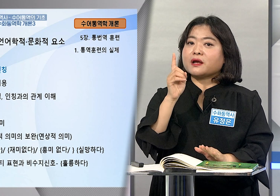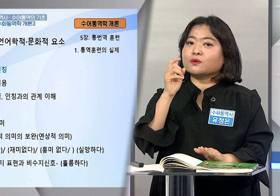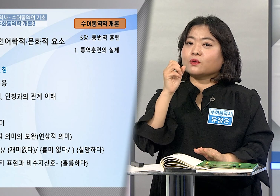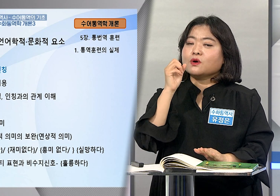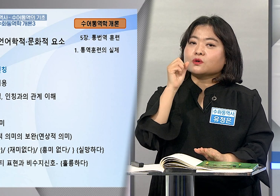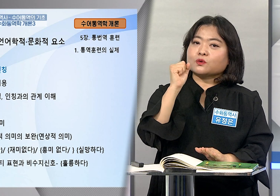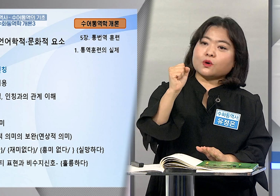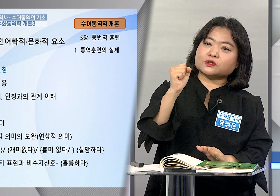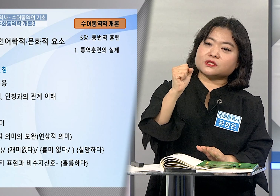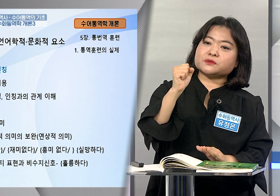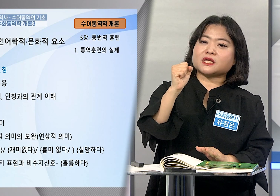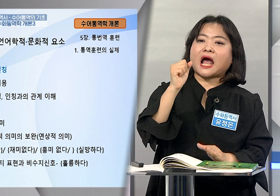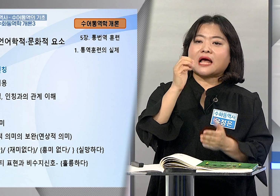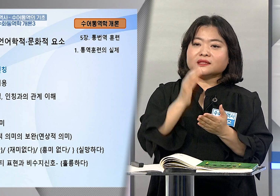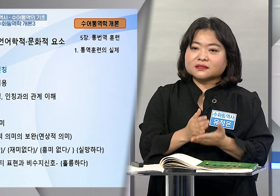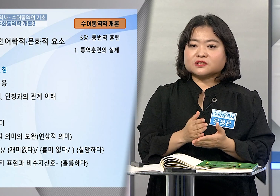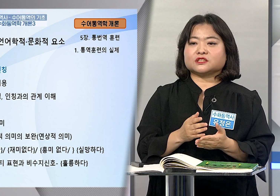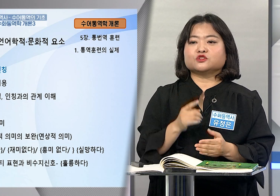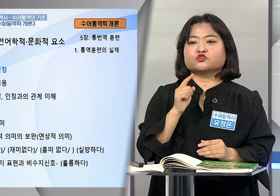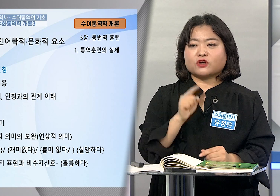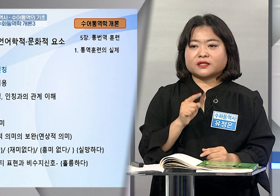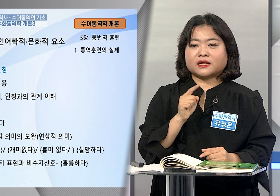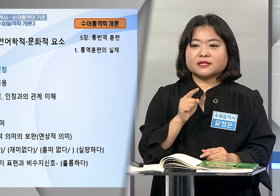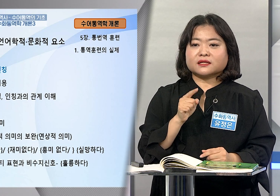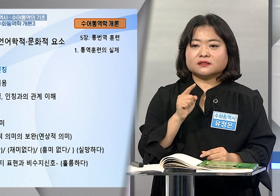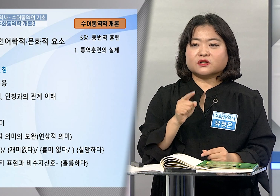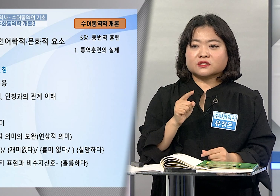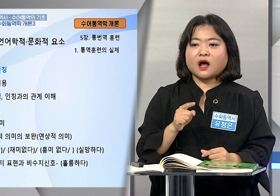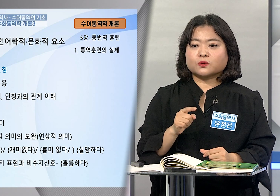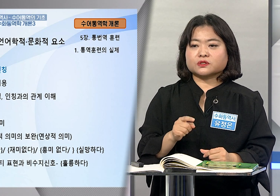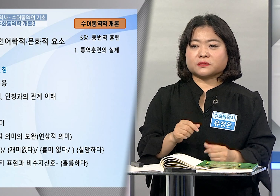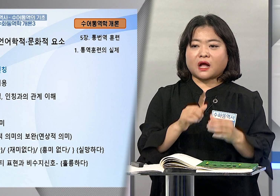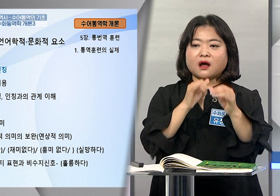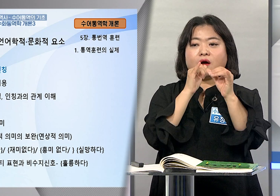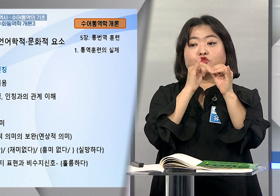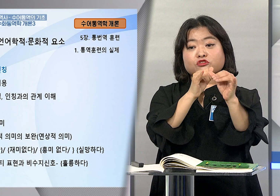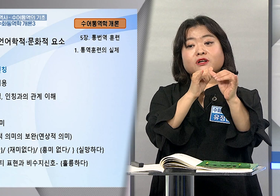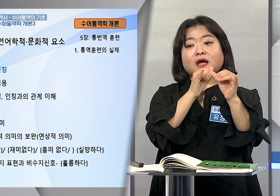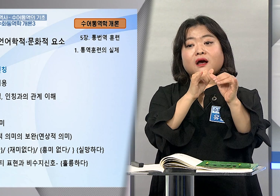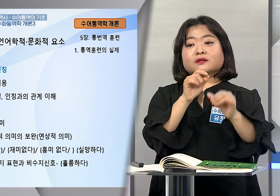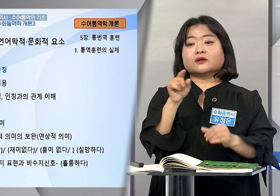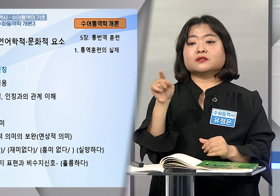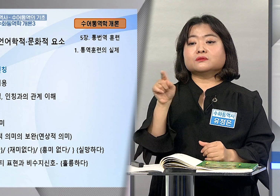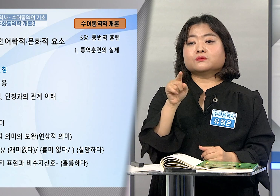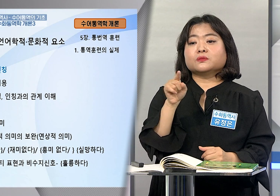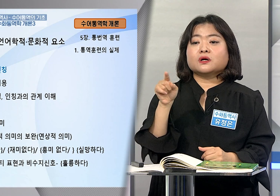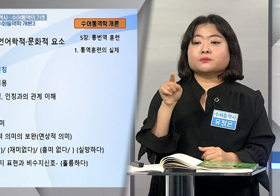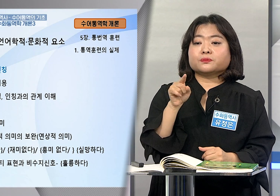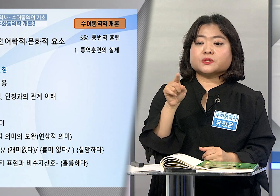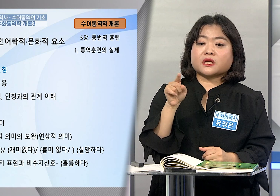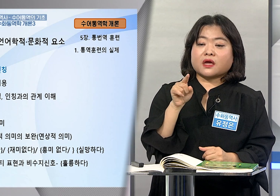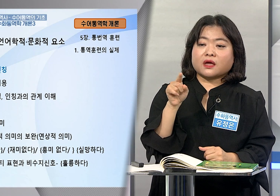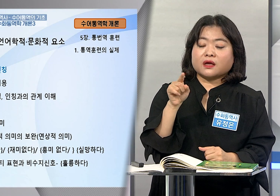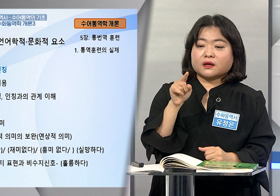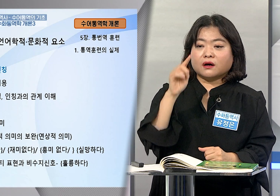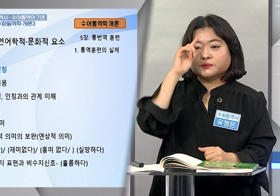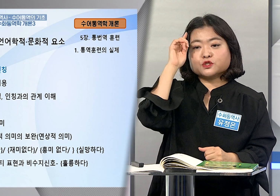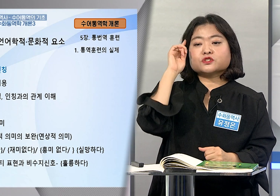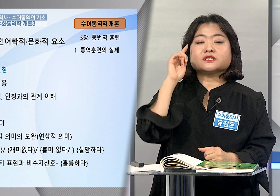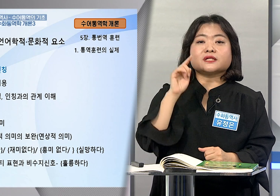라벨로 콕 집지 않는 것이 중요하다는 얘기를 여기서 하고 있습니다. 훌륭하다, 여기는 이제 비수지를